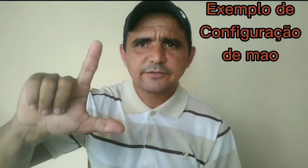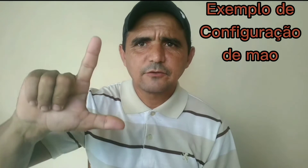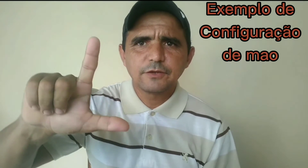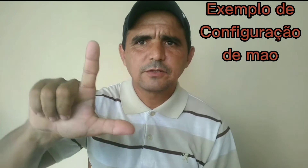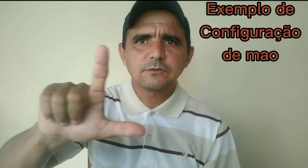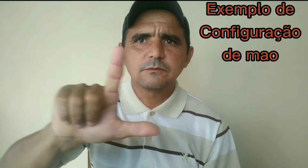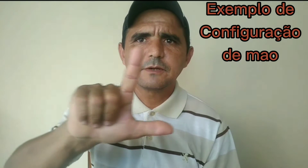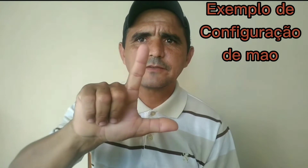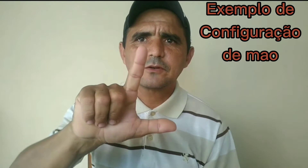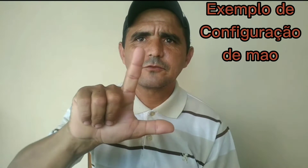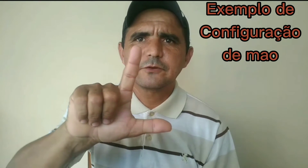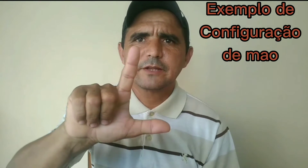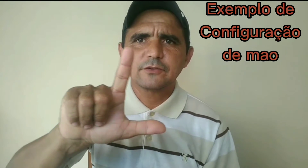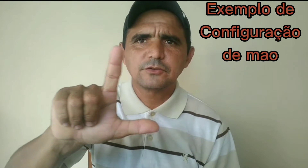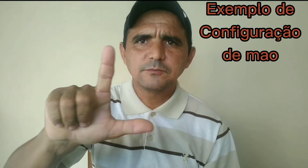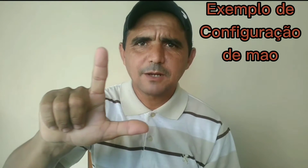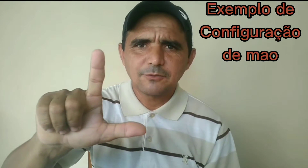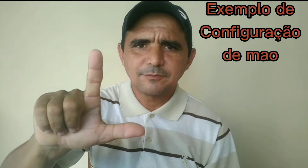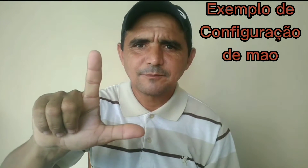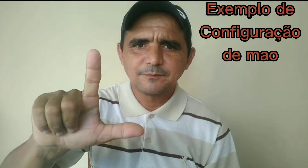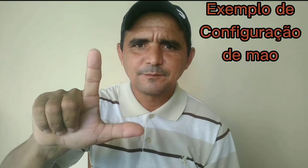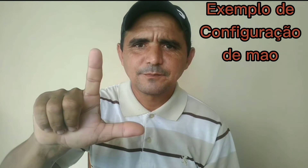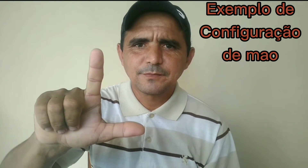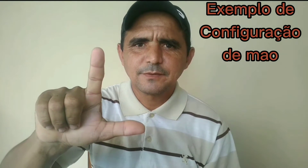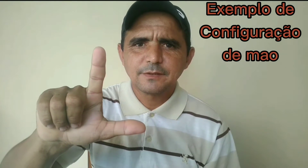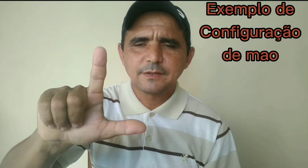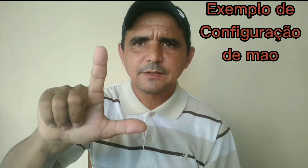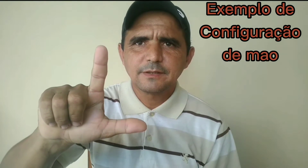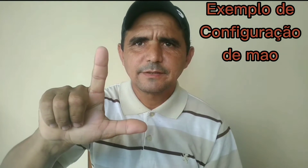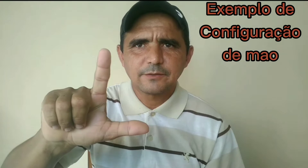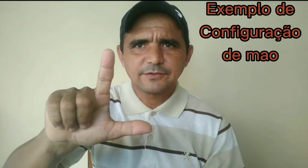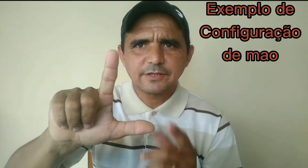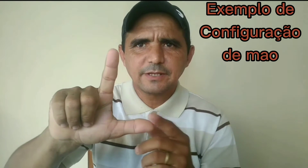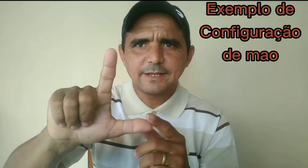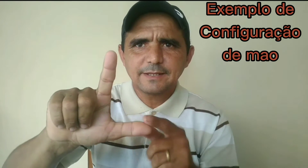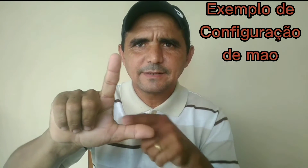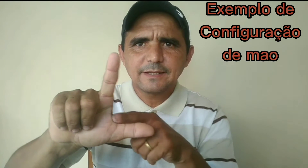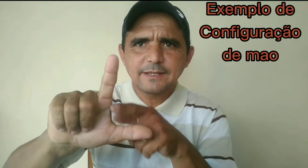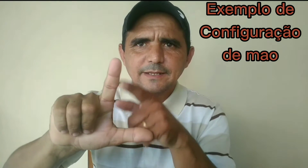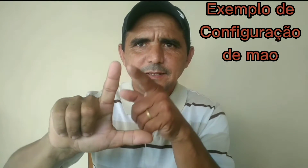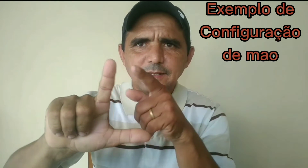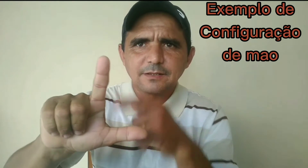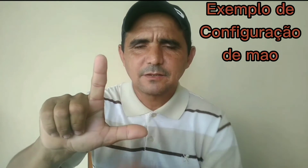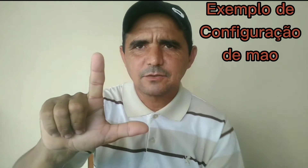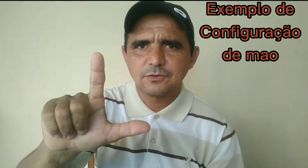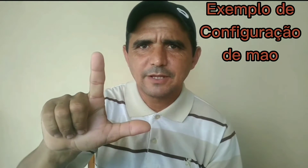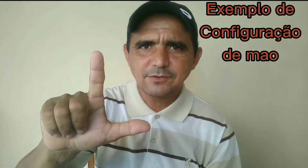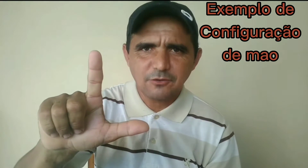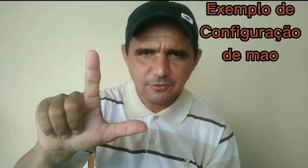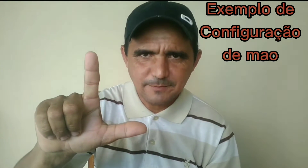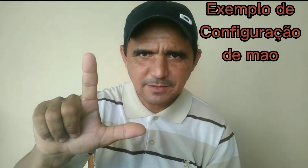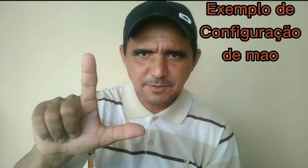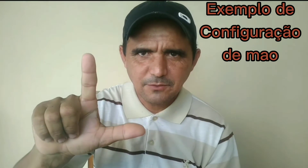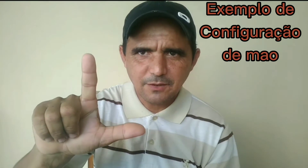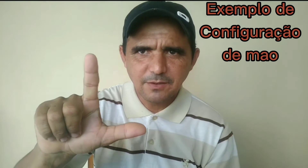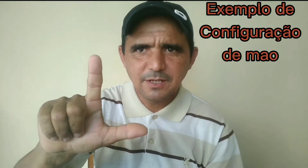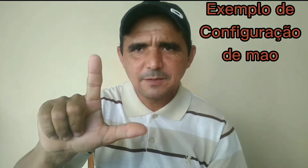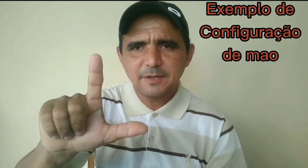são feitos com essa configuração de mão. Então, essa aqui é a letra L, né, do alfabeto manual, mas